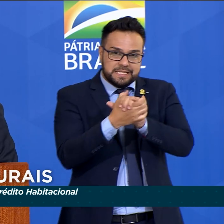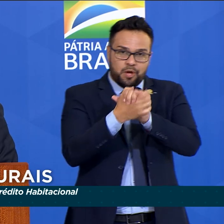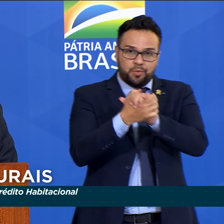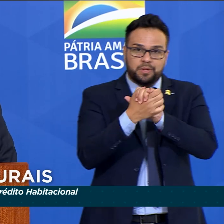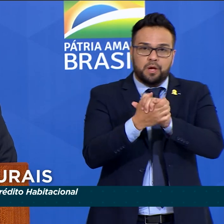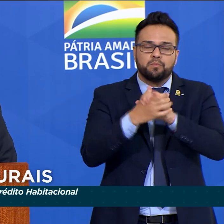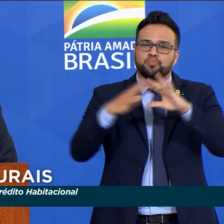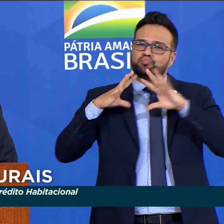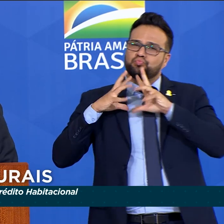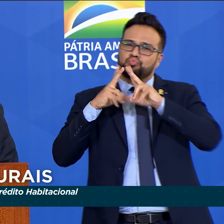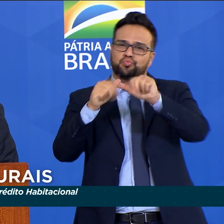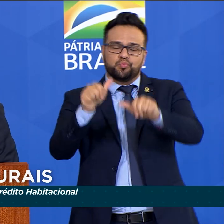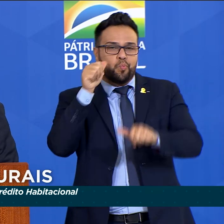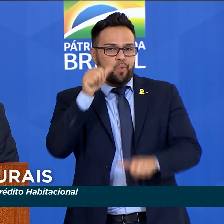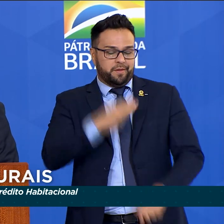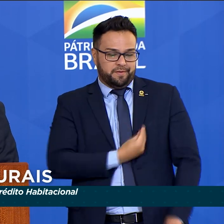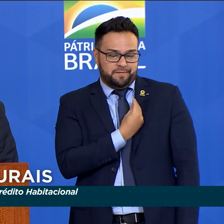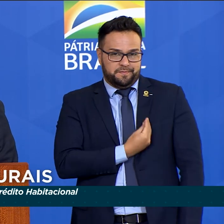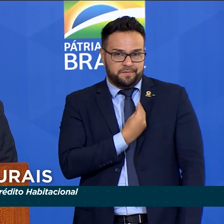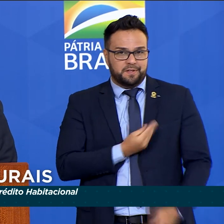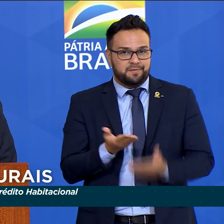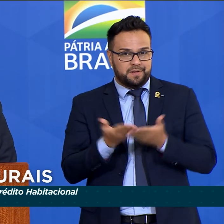as mulheres presentes aqui,